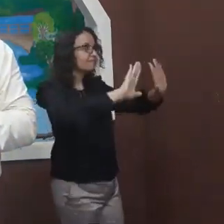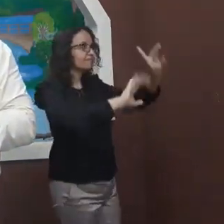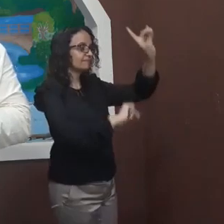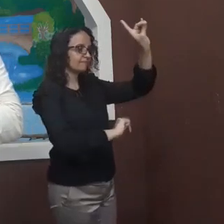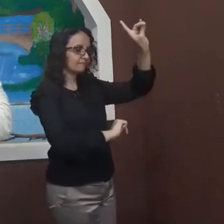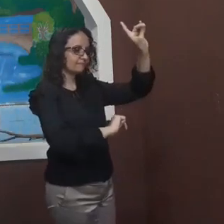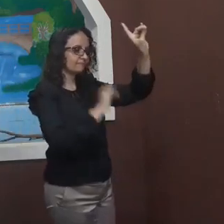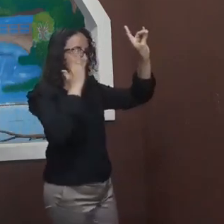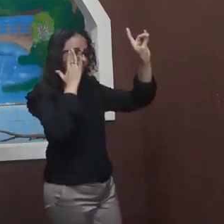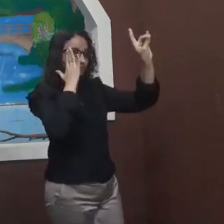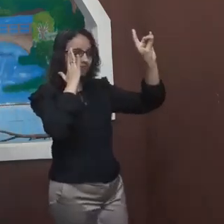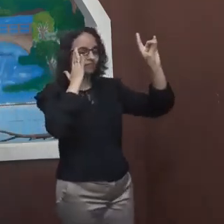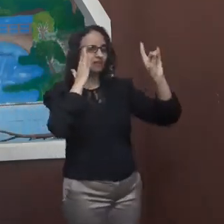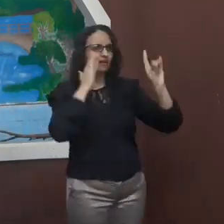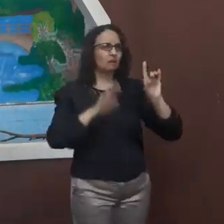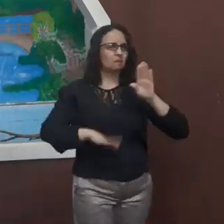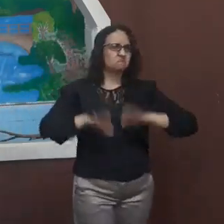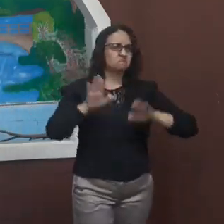Pastor,